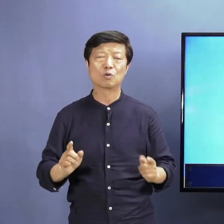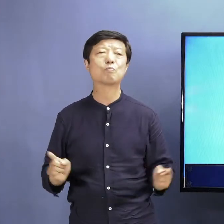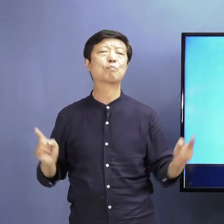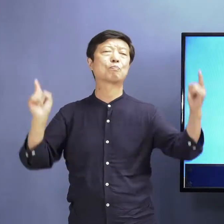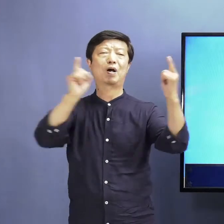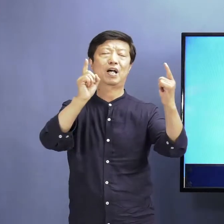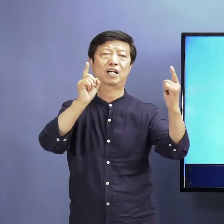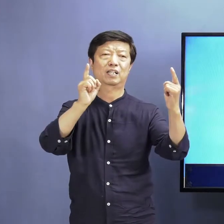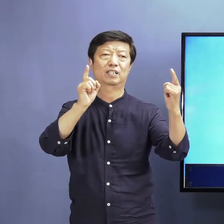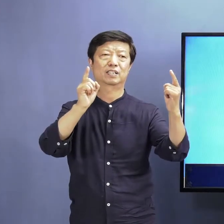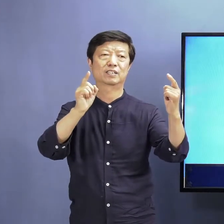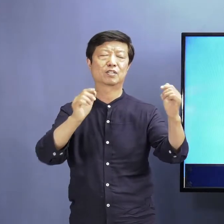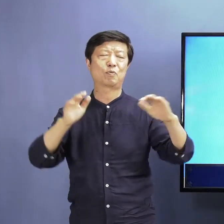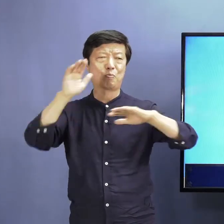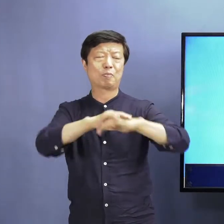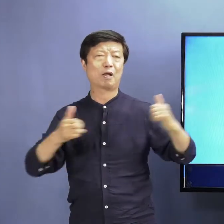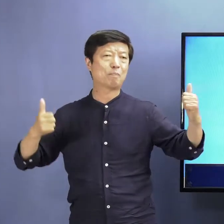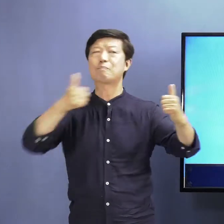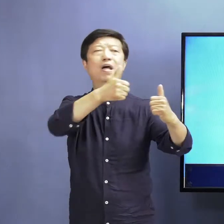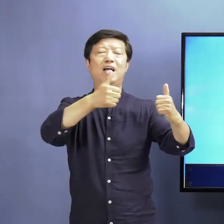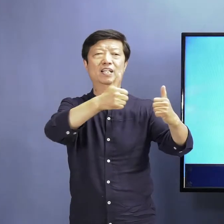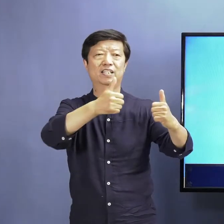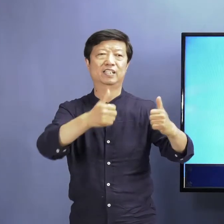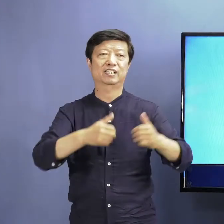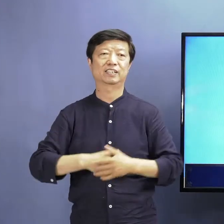열정이에요. 여러분,